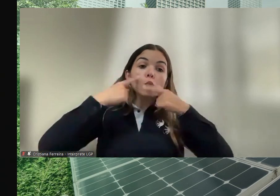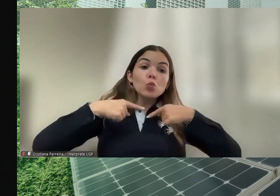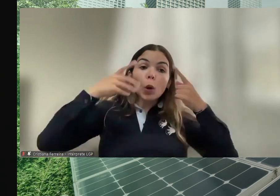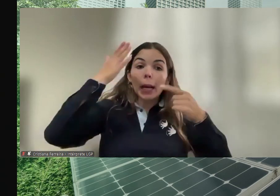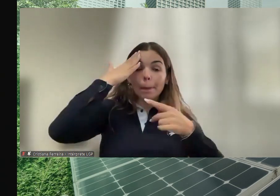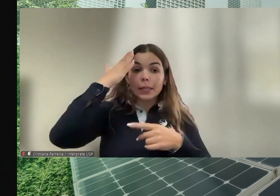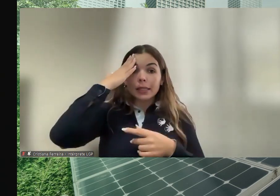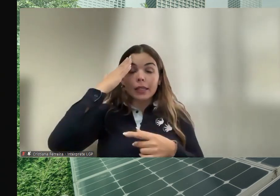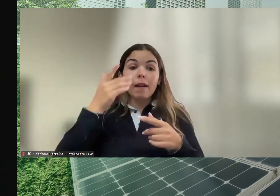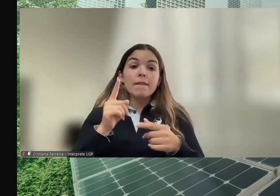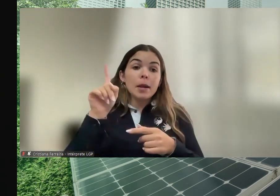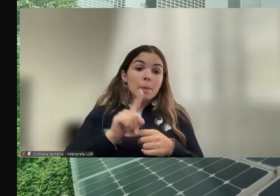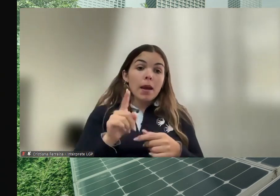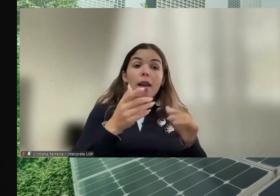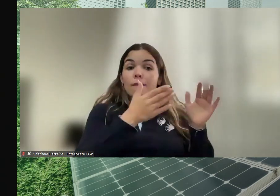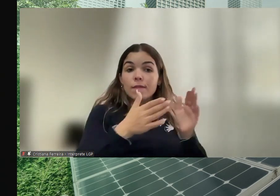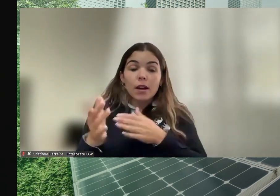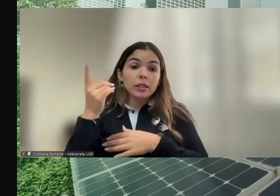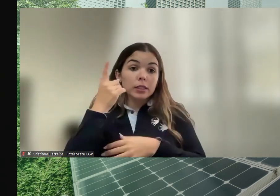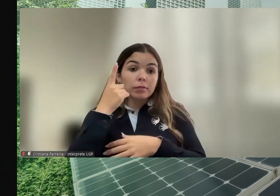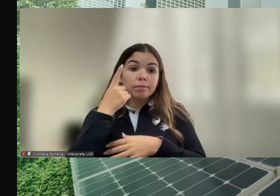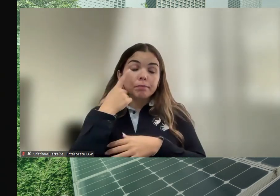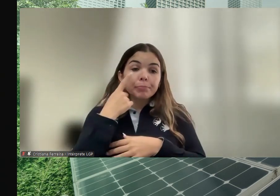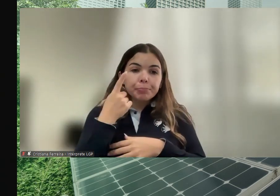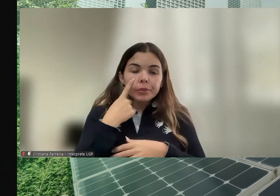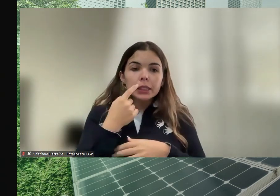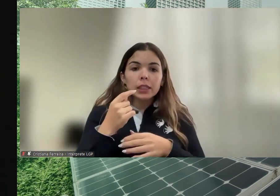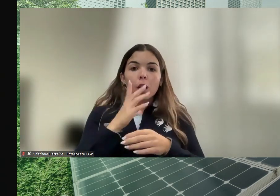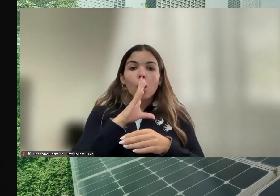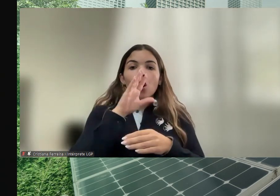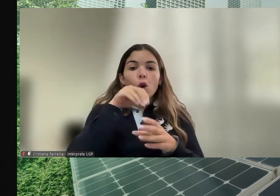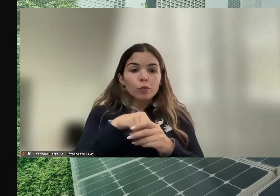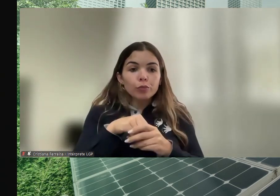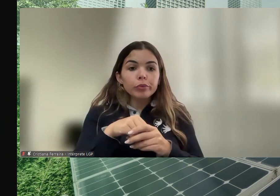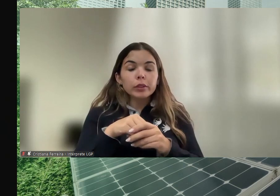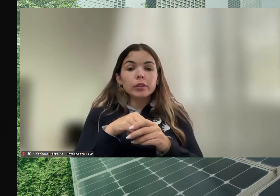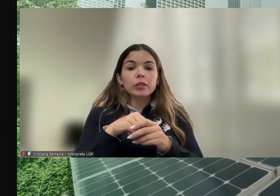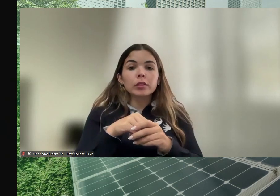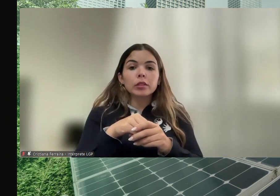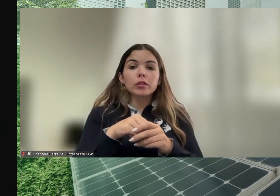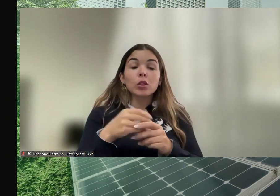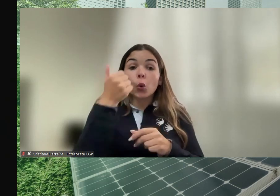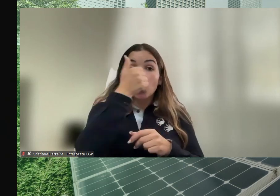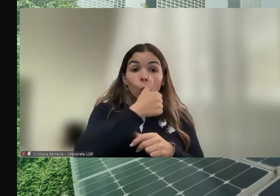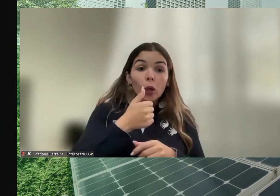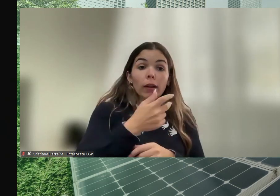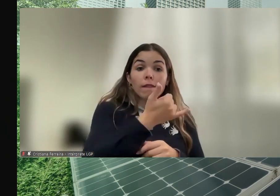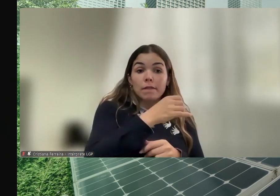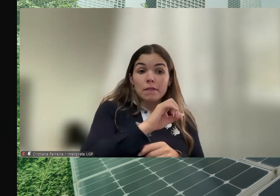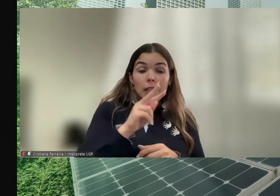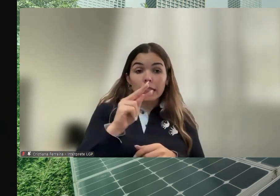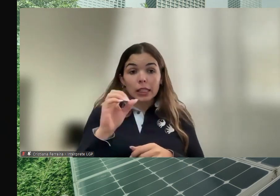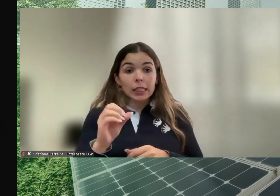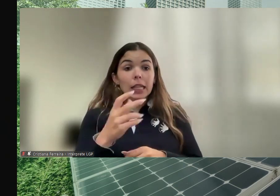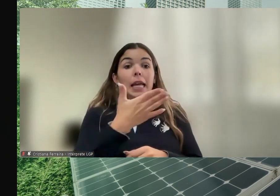que consiga ter a percepção de incorporação da Agenda 2030 e dos seus 17 ODS